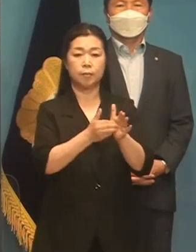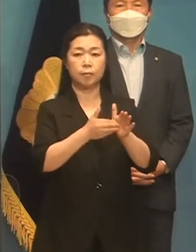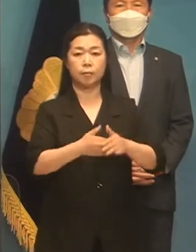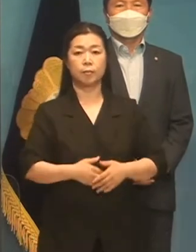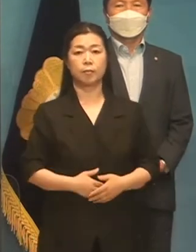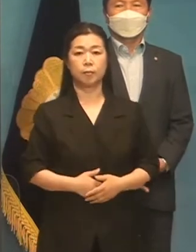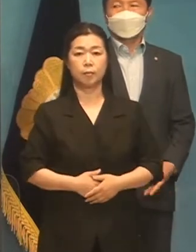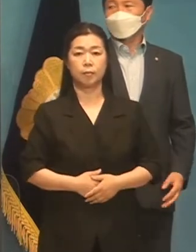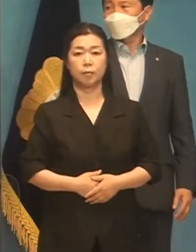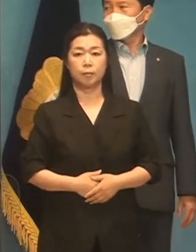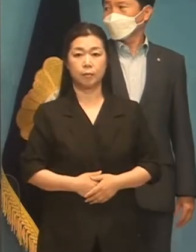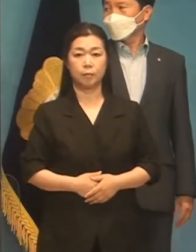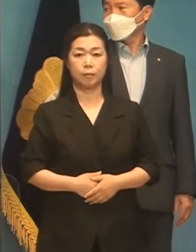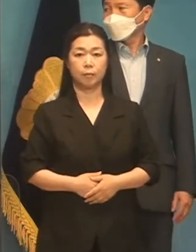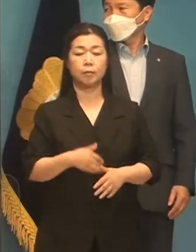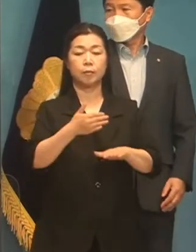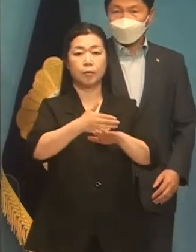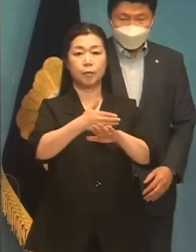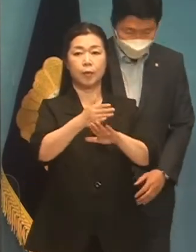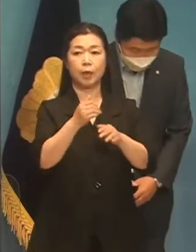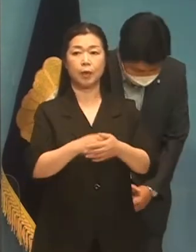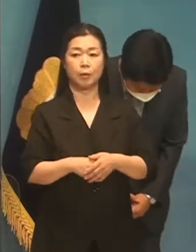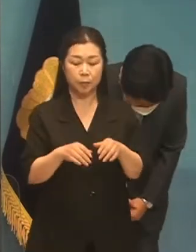감사합니다.